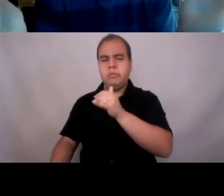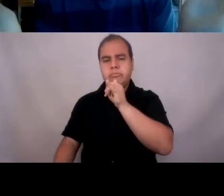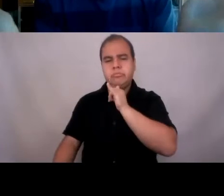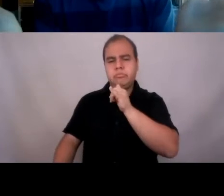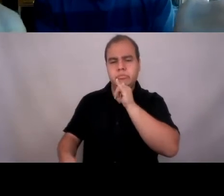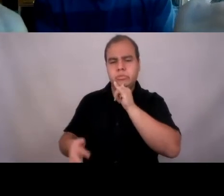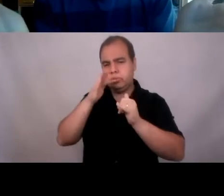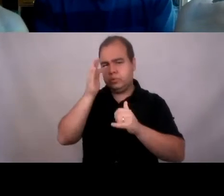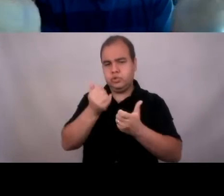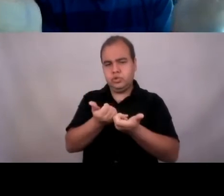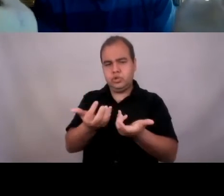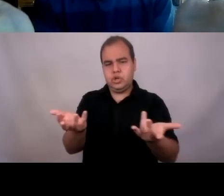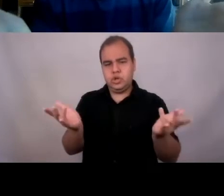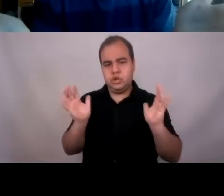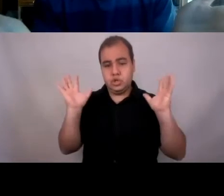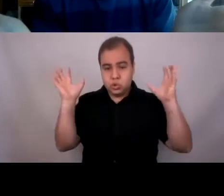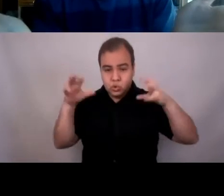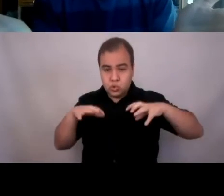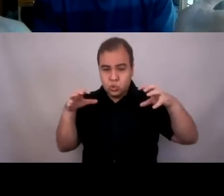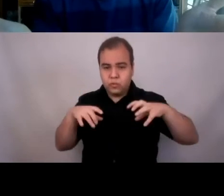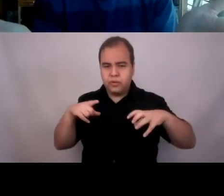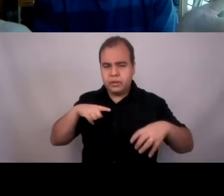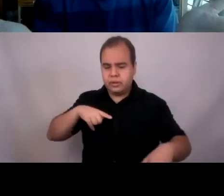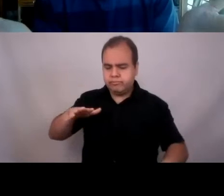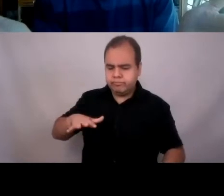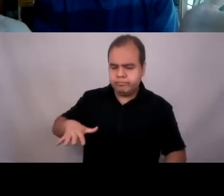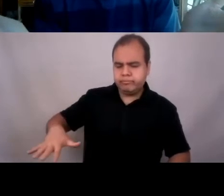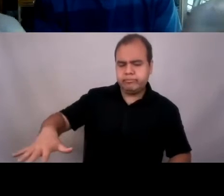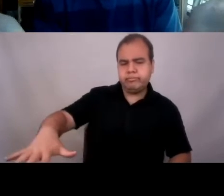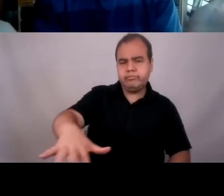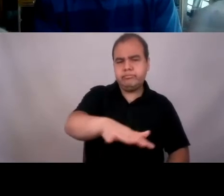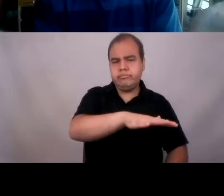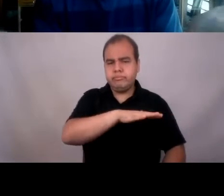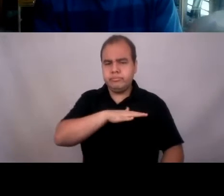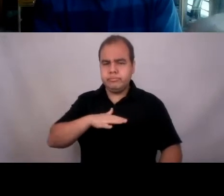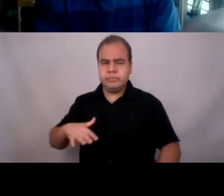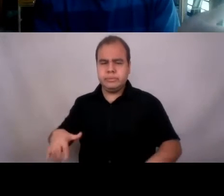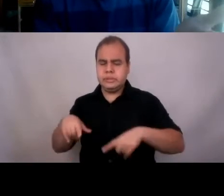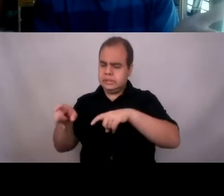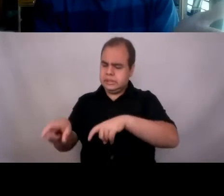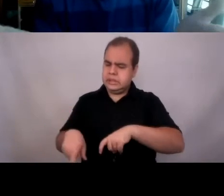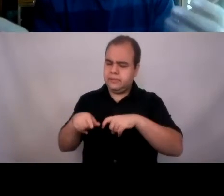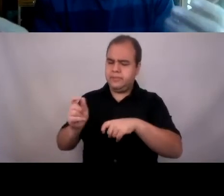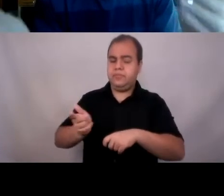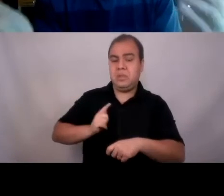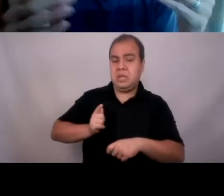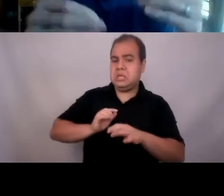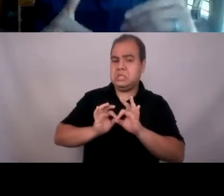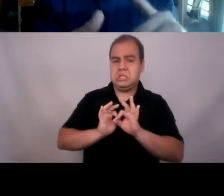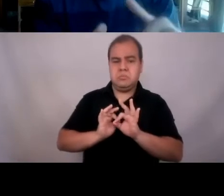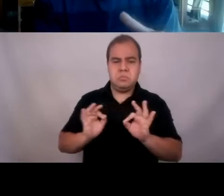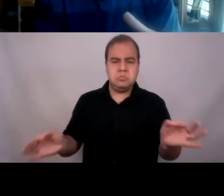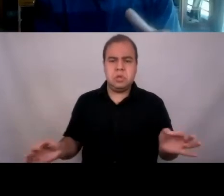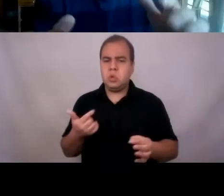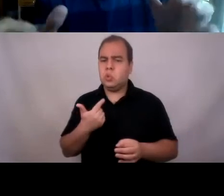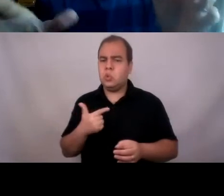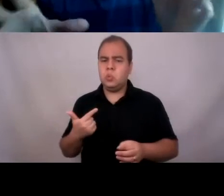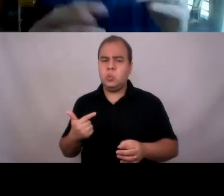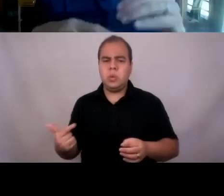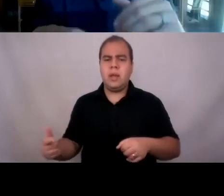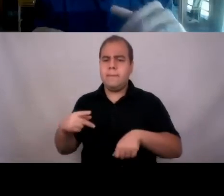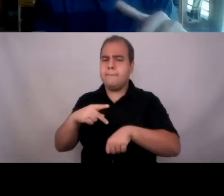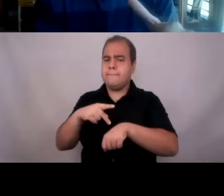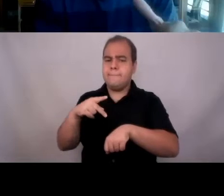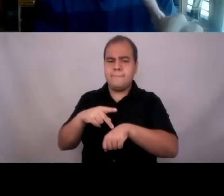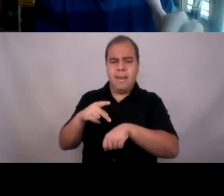chuva, que é essa superfície, esse jardim escavado, ele é simplesmente escavado, não tem adição de pedra, não